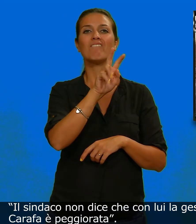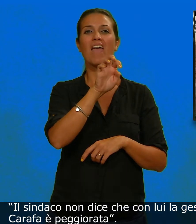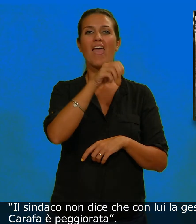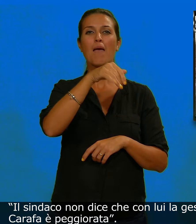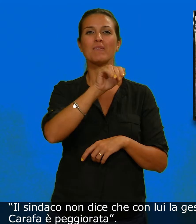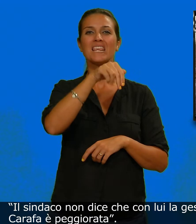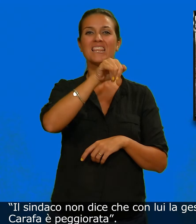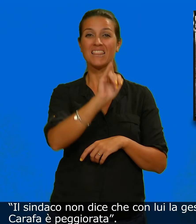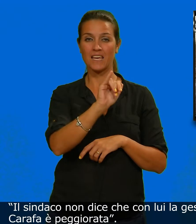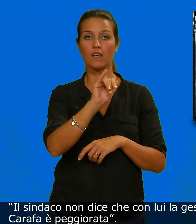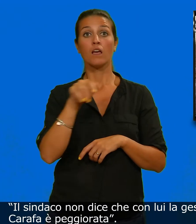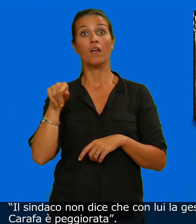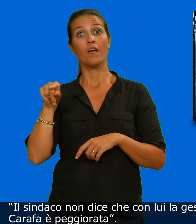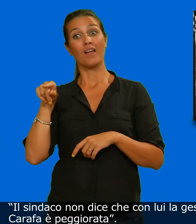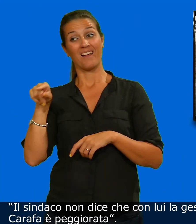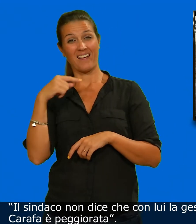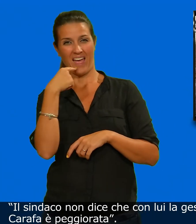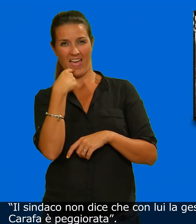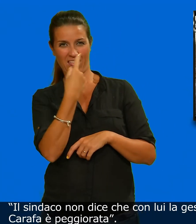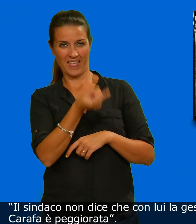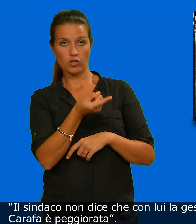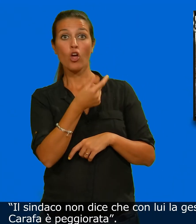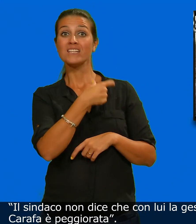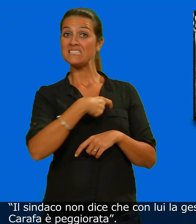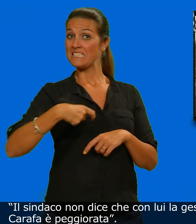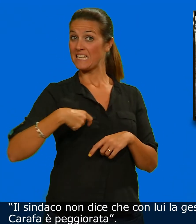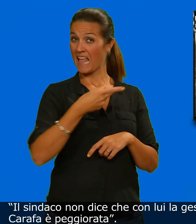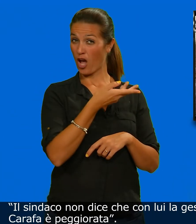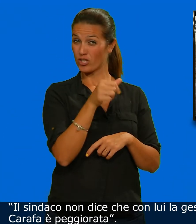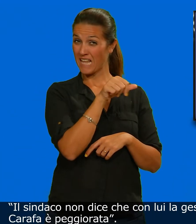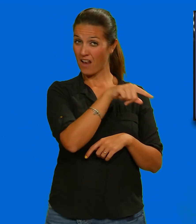che con lui la gestione dei conti di palazzo carafa è peggiorata